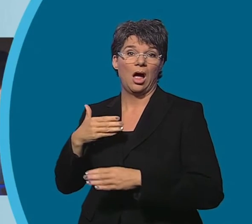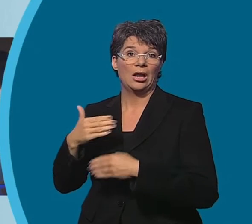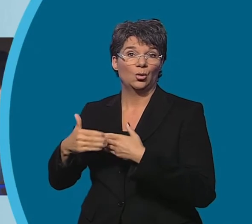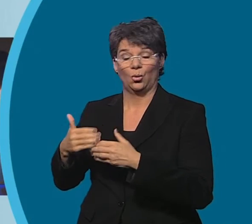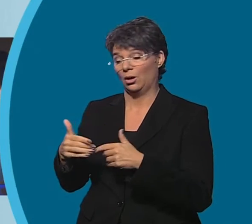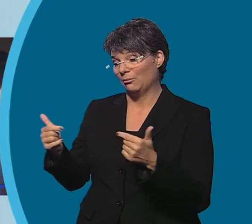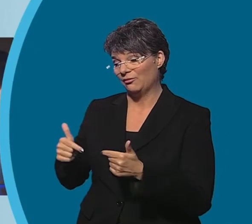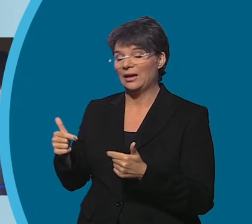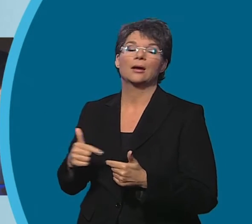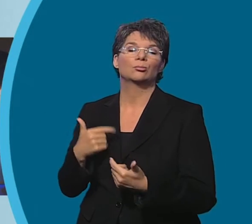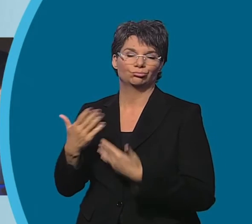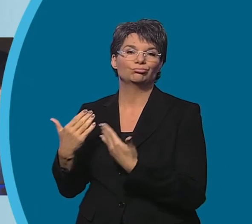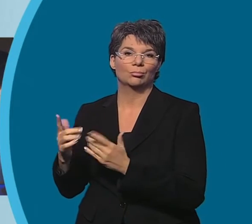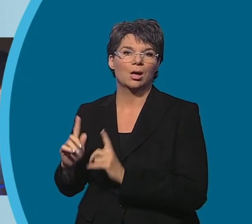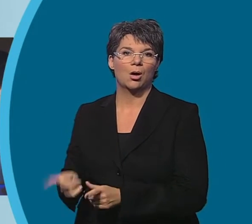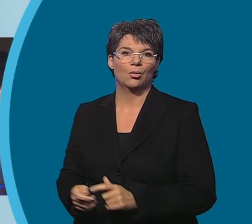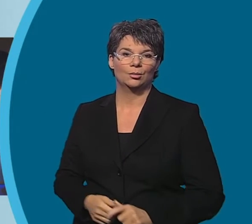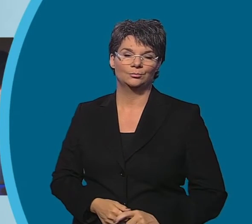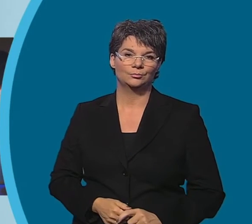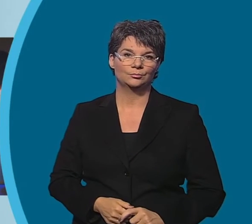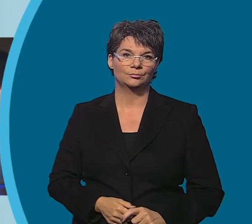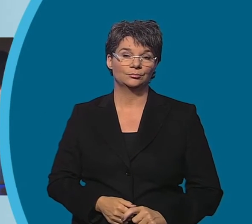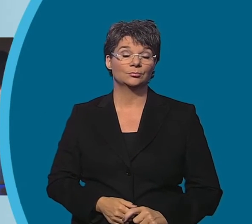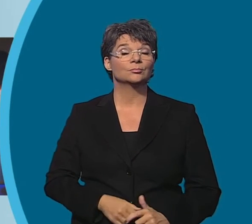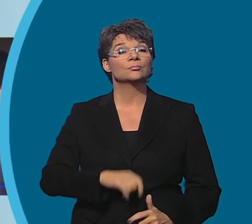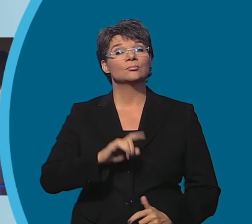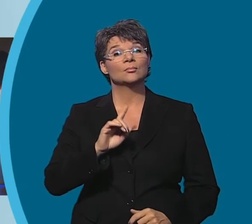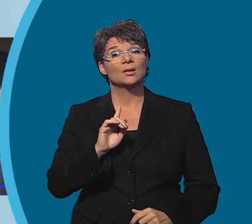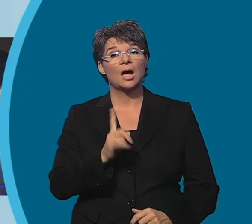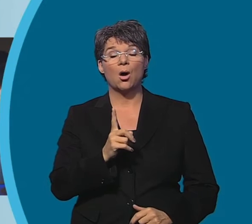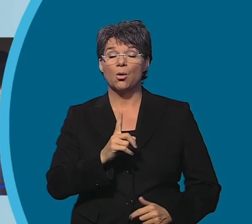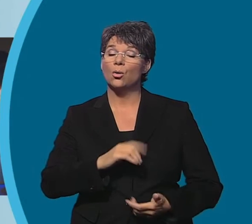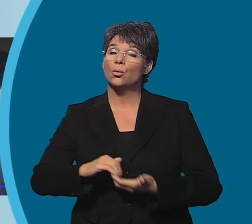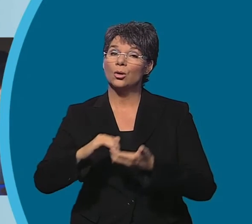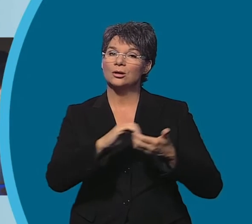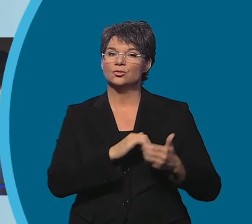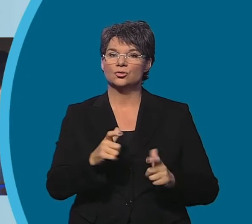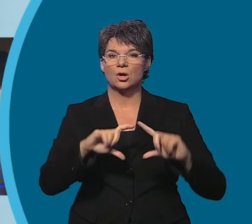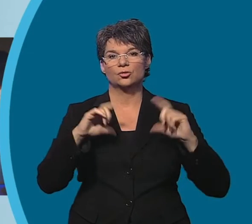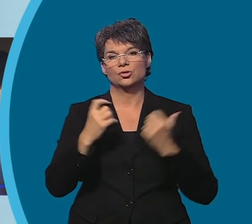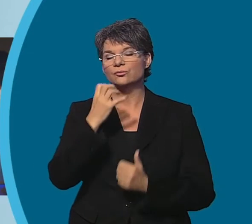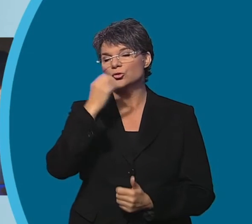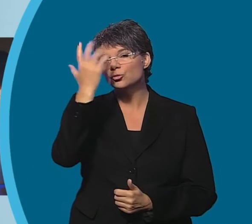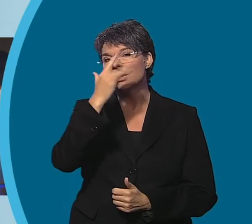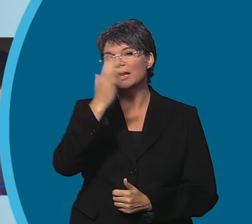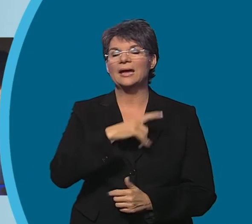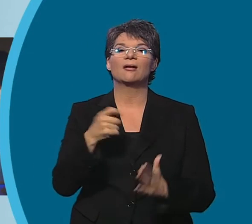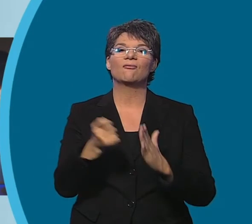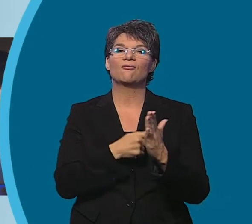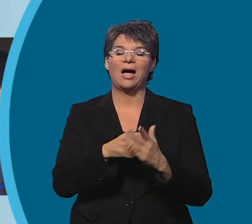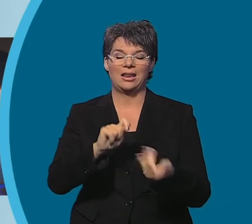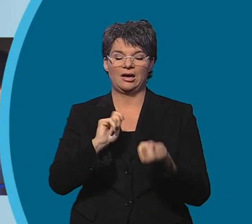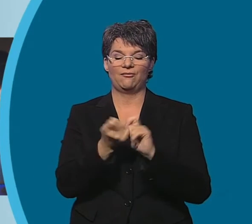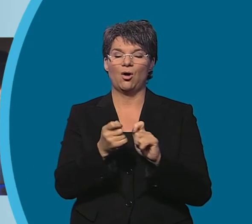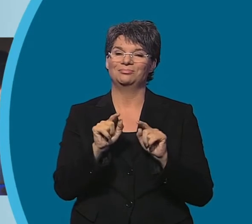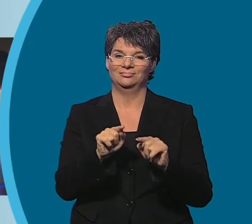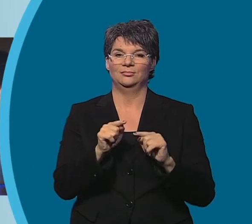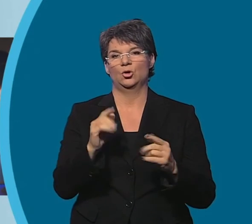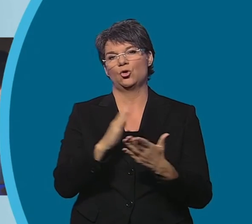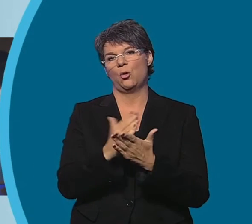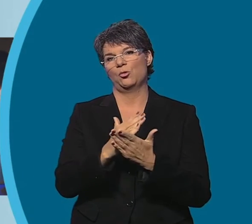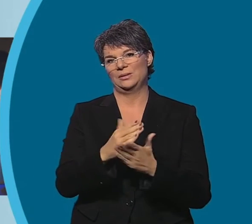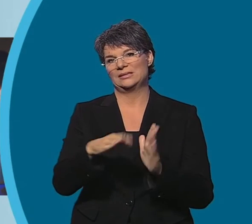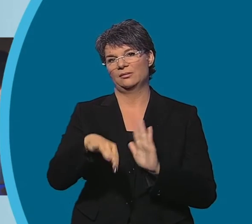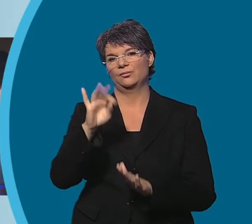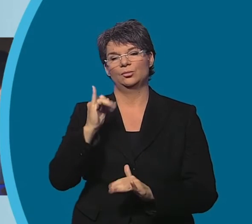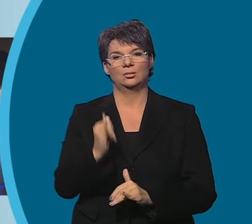Der Koalitionsausschuss hat auch einen Kompromiss zur Reform des Wahlrechts gefunden. Weil der Bundestag zuletzt immer größer geworden ist, soll die